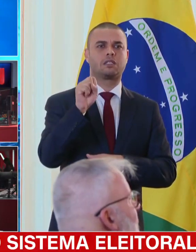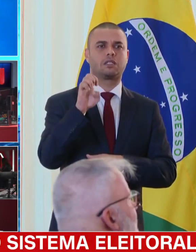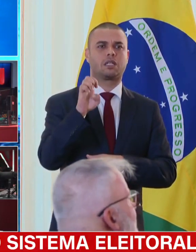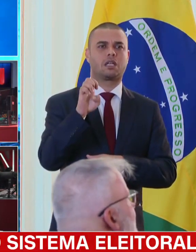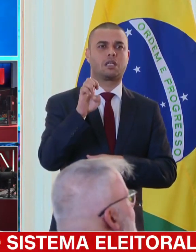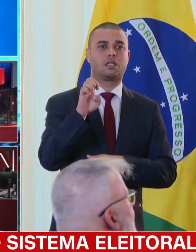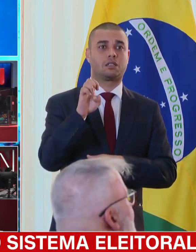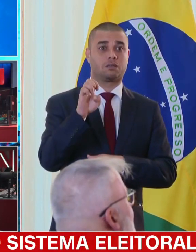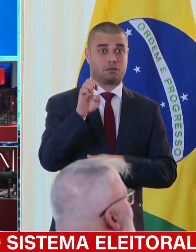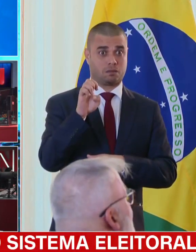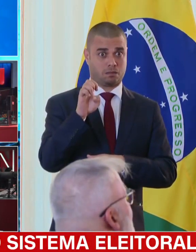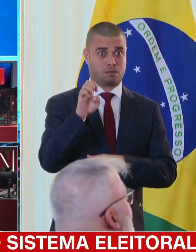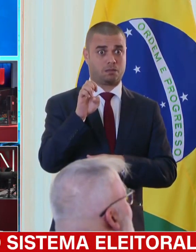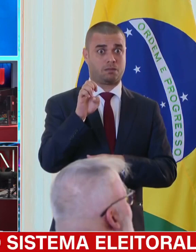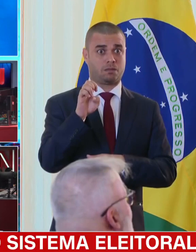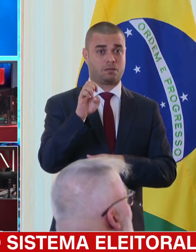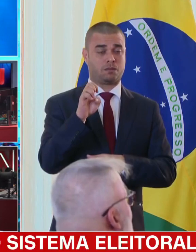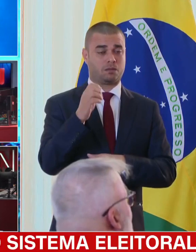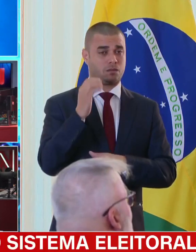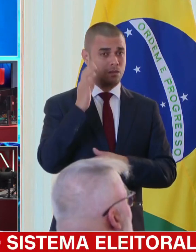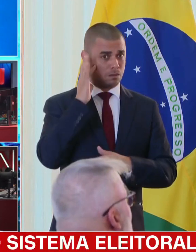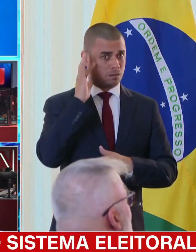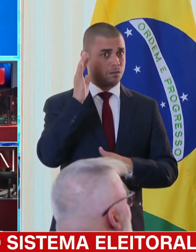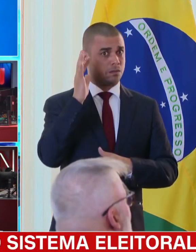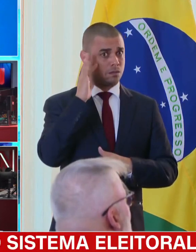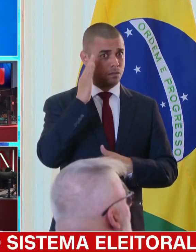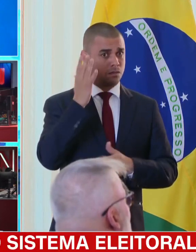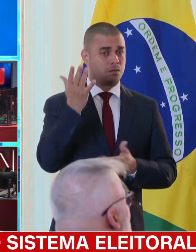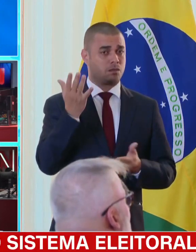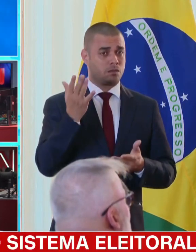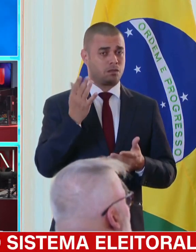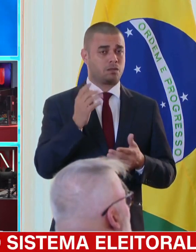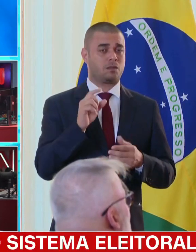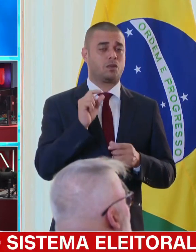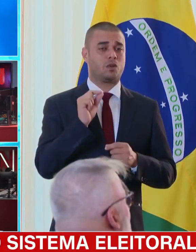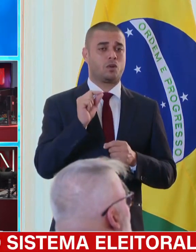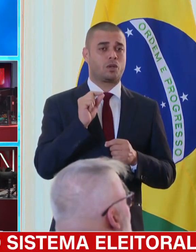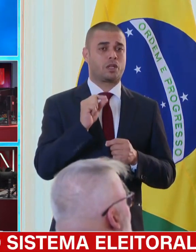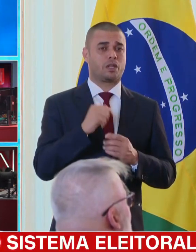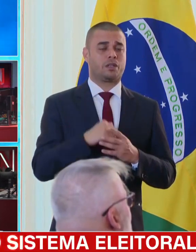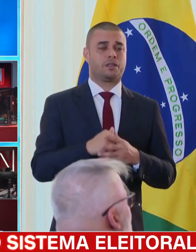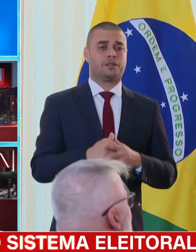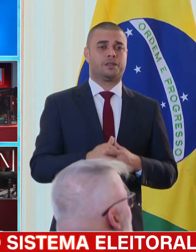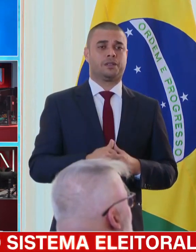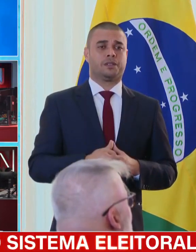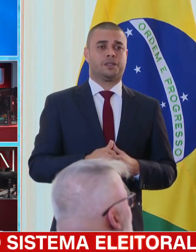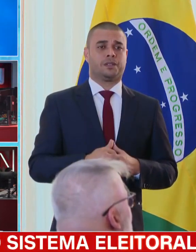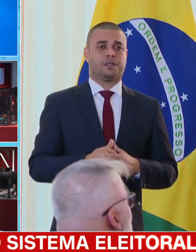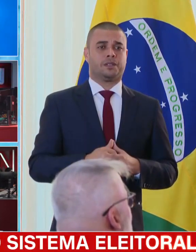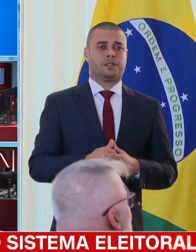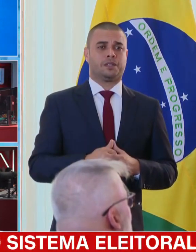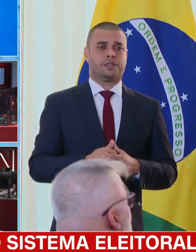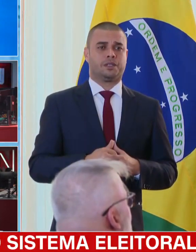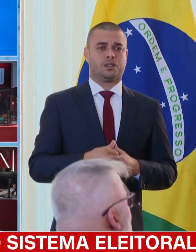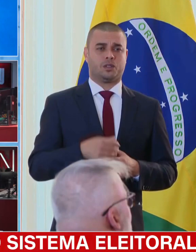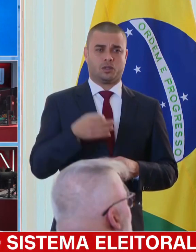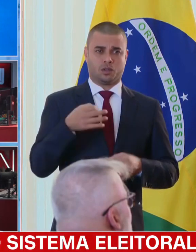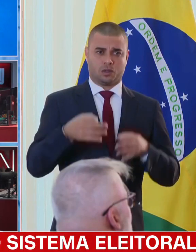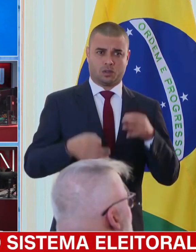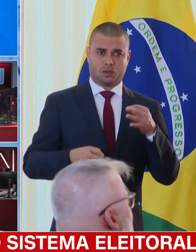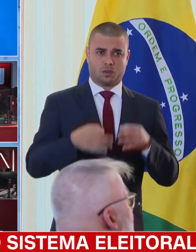44 sugestões da comissão de Transparência Eleitoral da qual fazem parte entre outros órgãos as força e